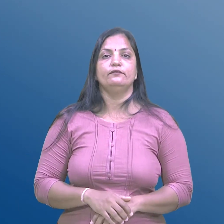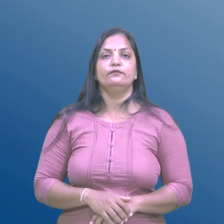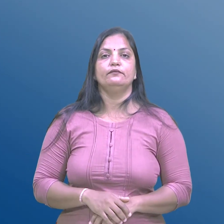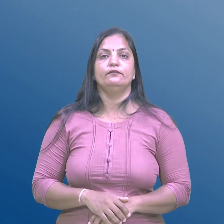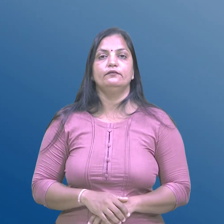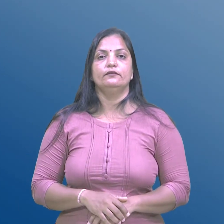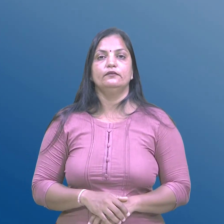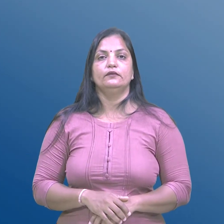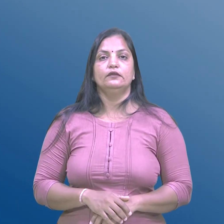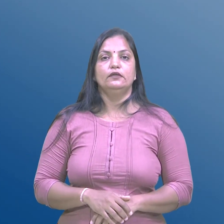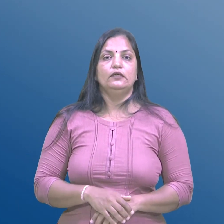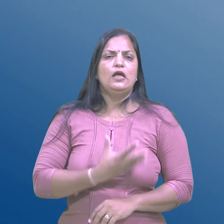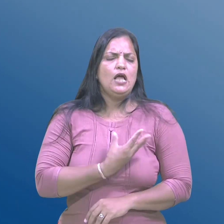ભયની સ્થિતિ,